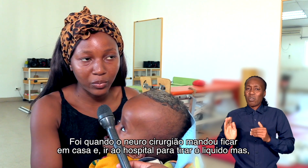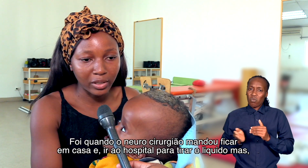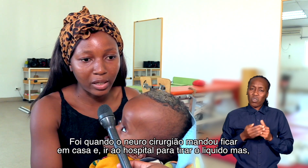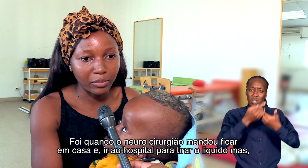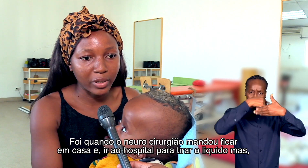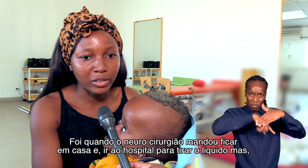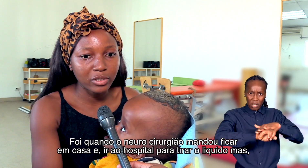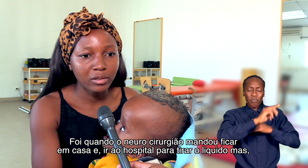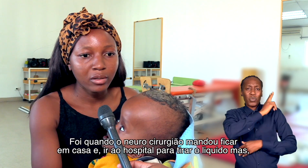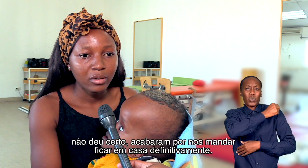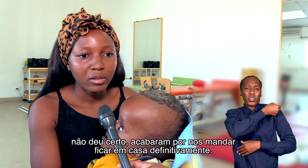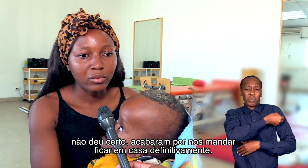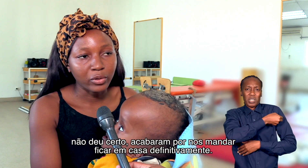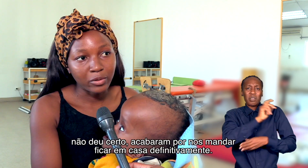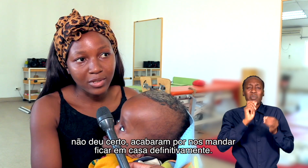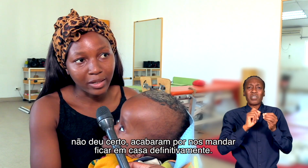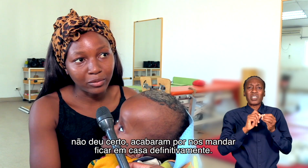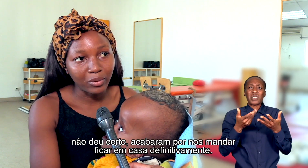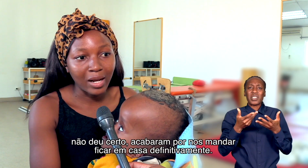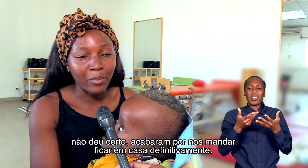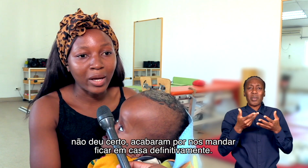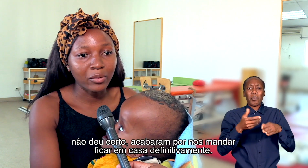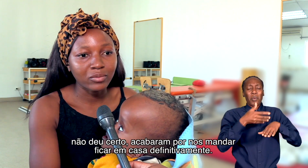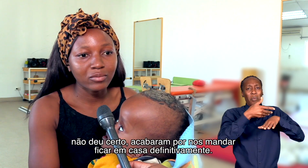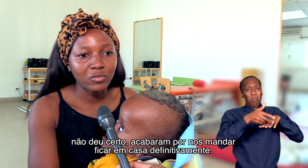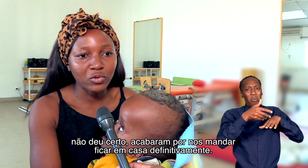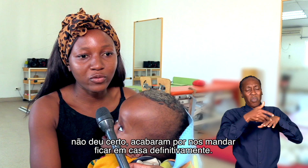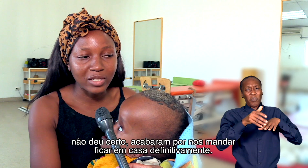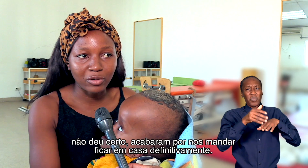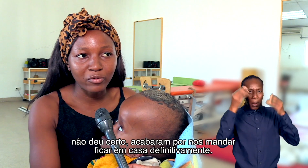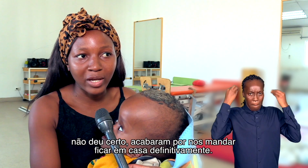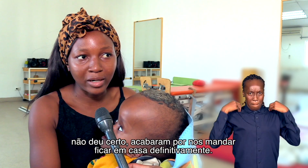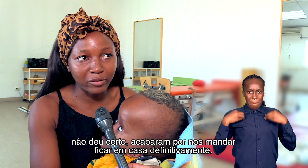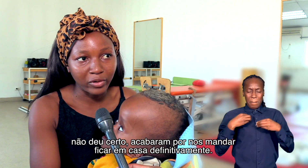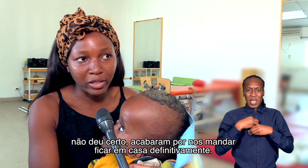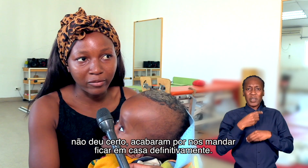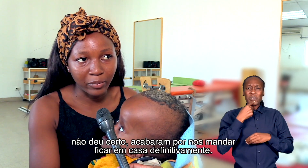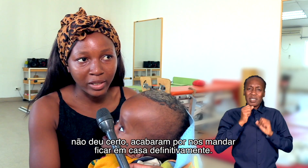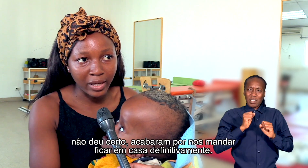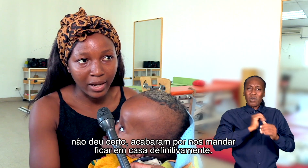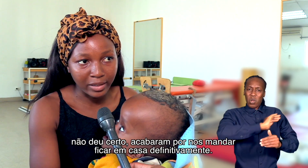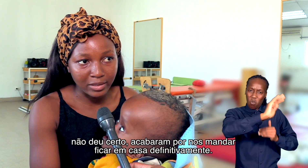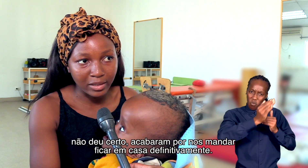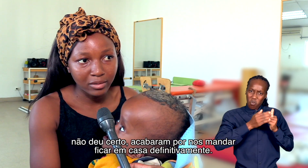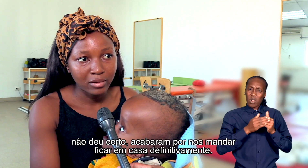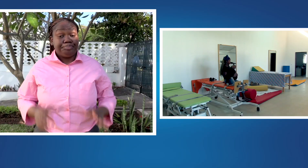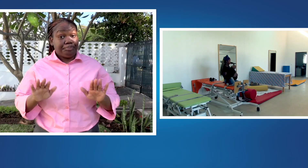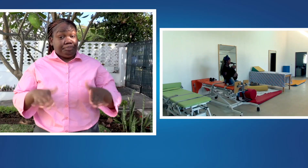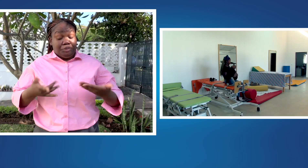no hospital, mas não deu certo, acabaram nos fazendo ficar definitivamente em